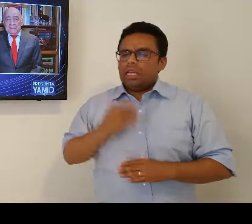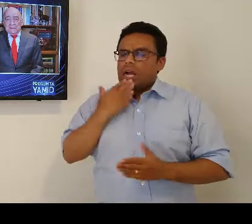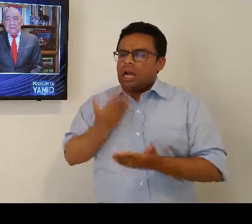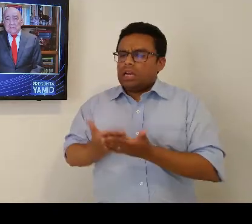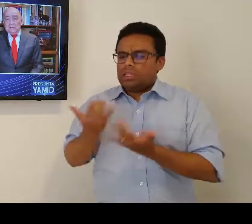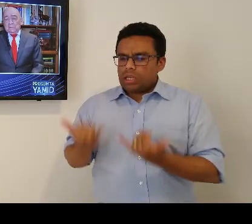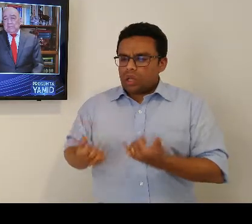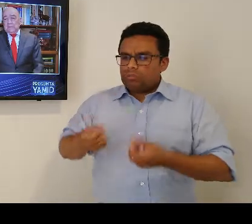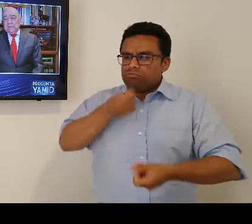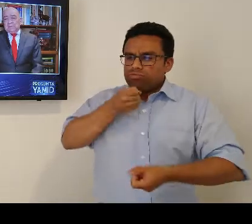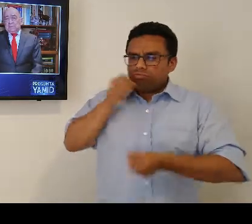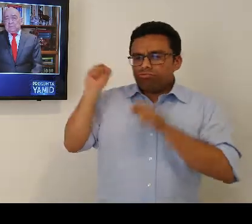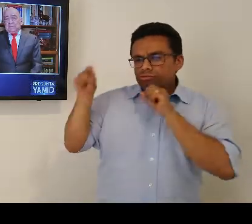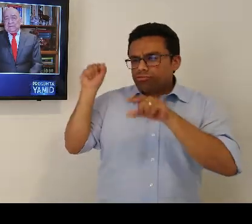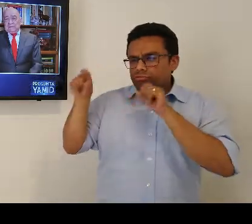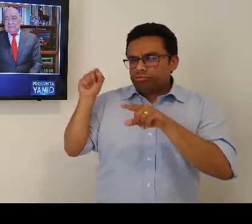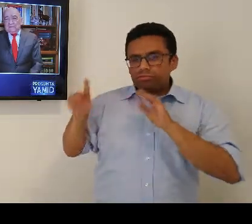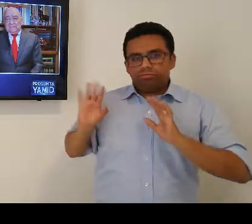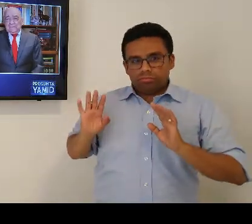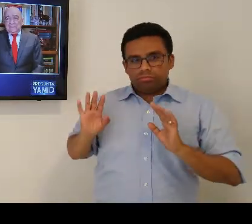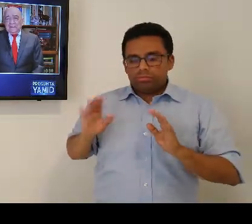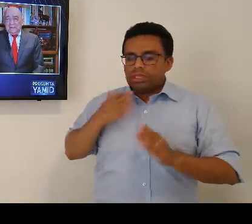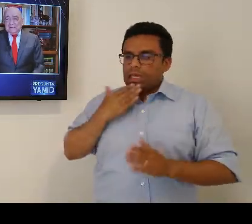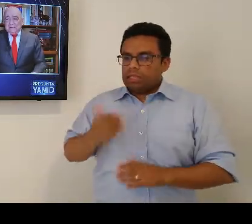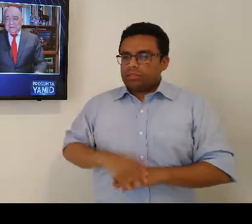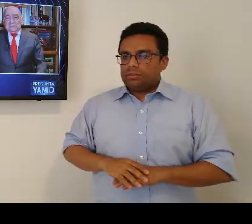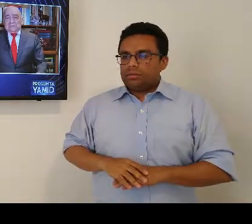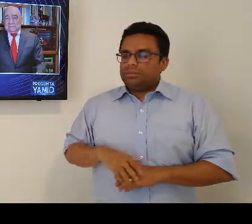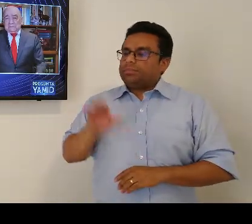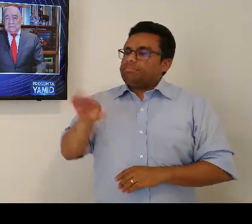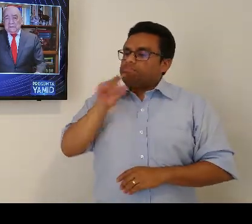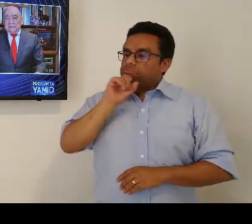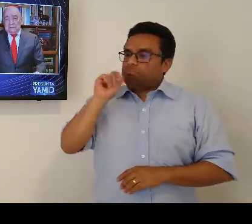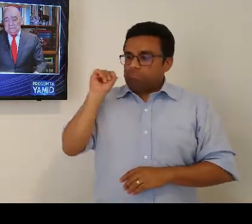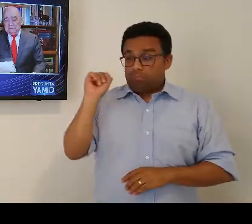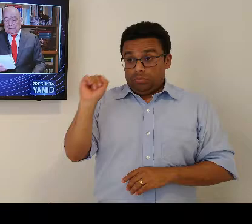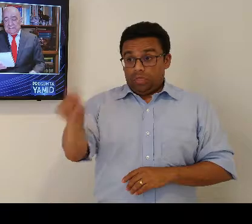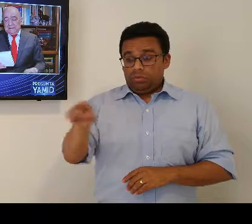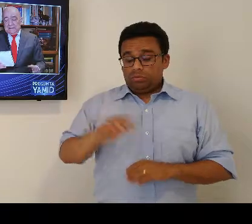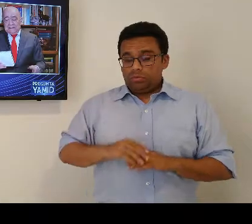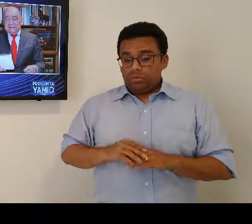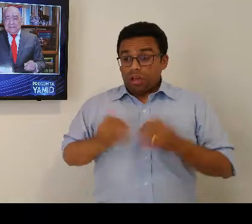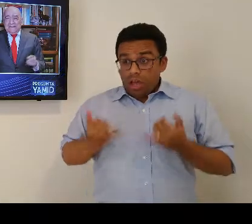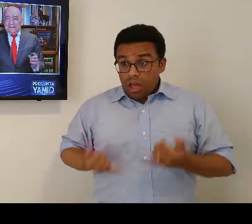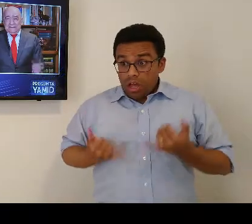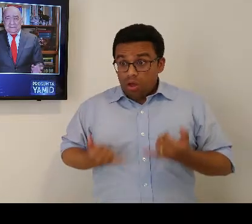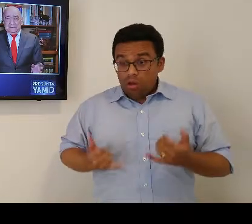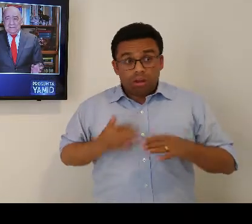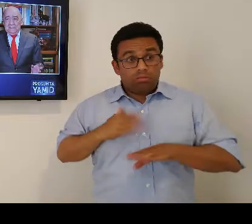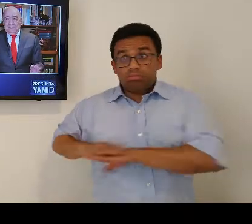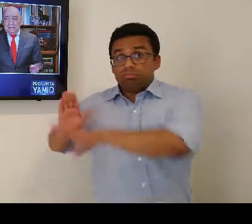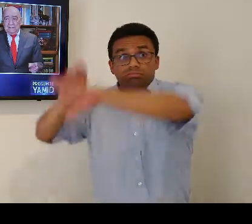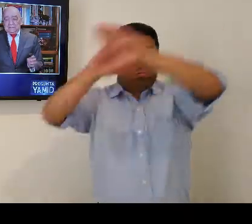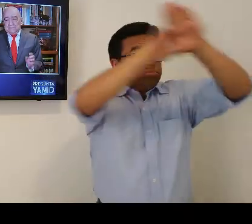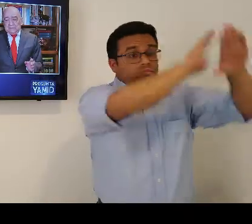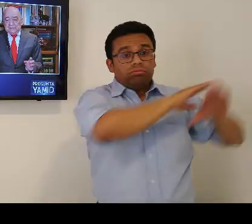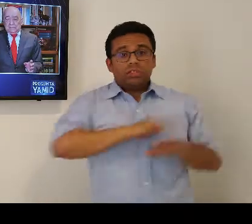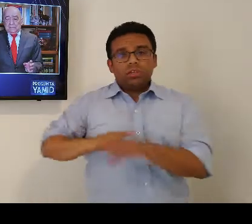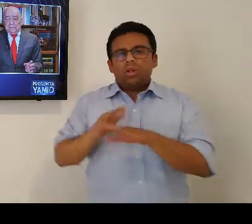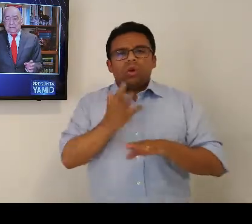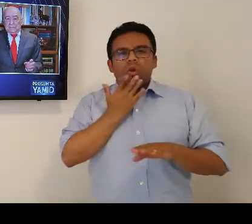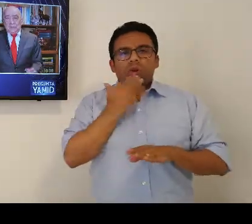entrevista. Primera pregunta, alcaldesa. Estamos en alerta amarilla.